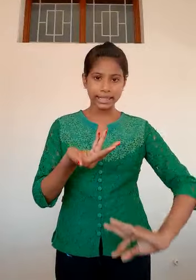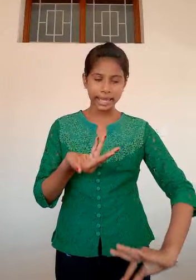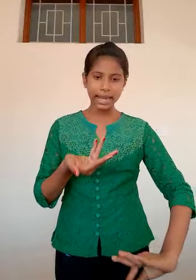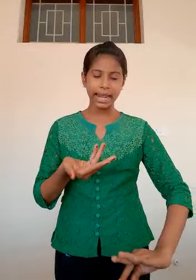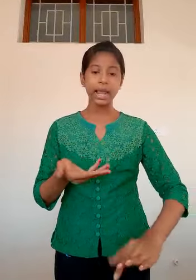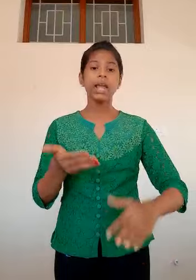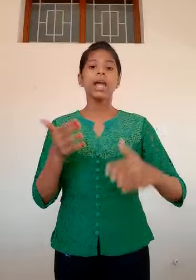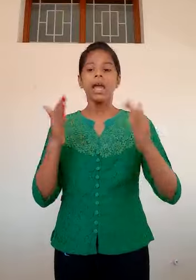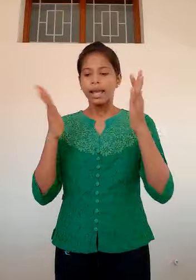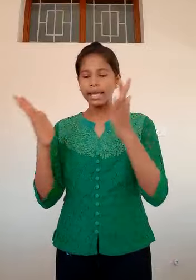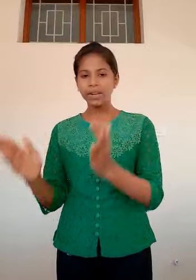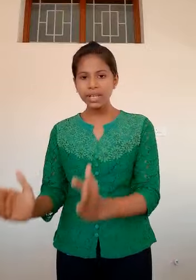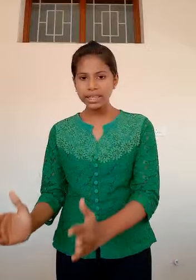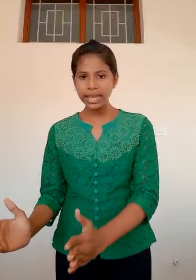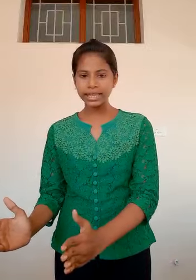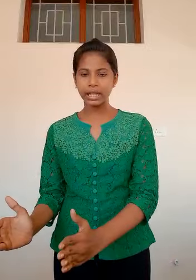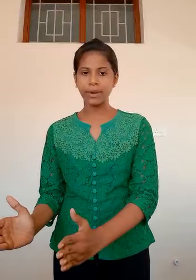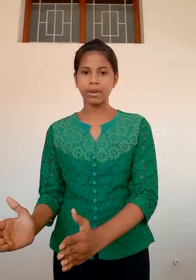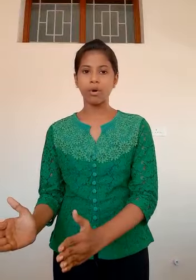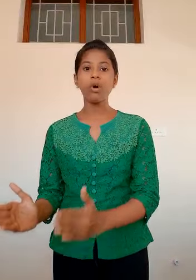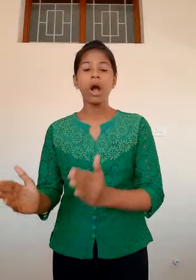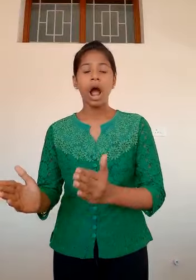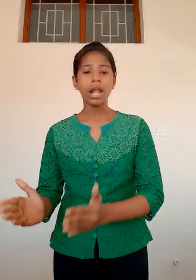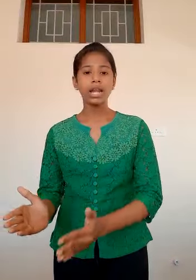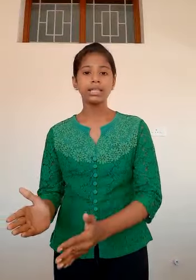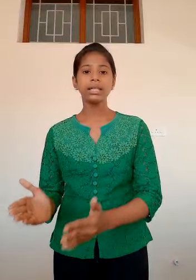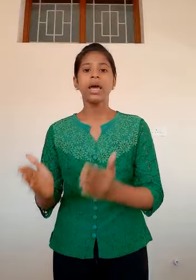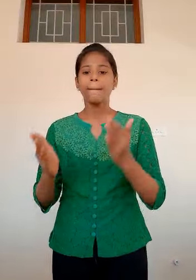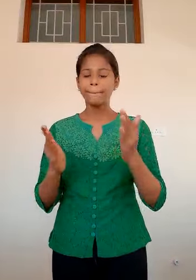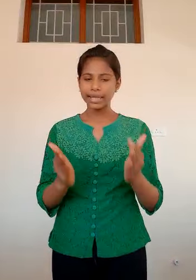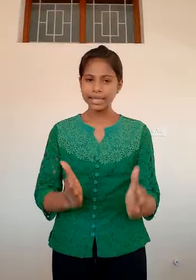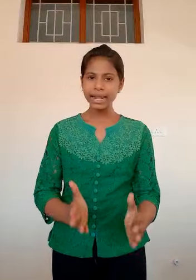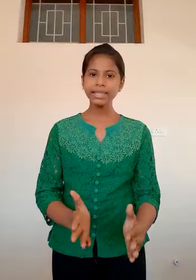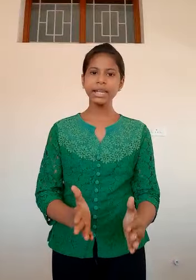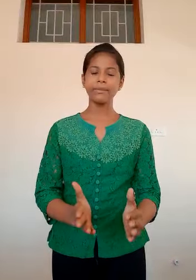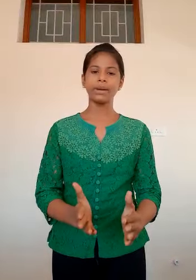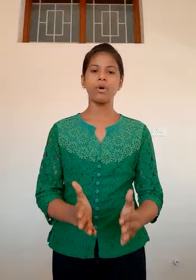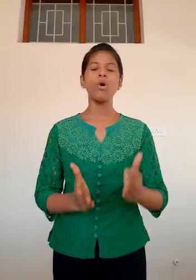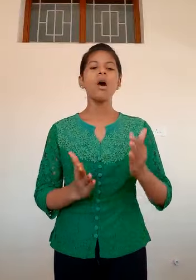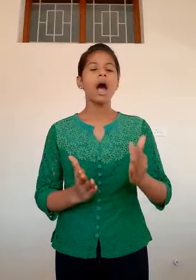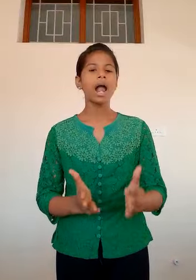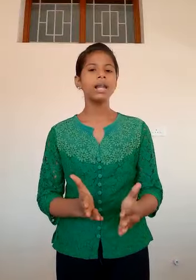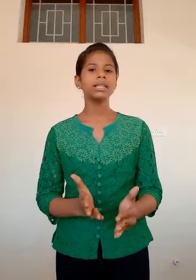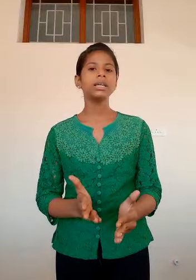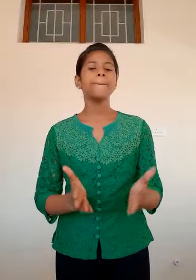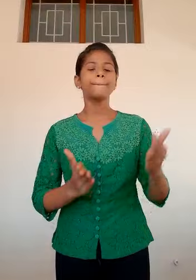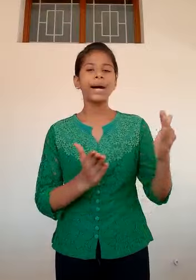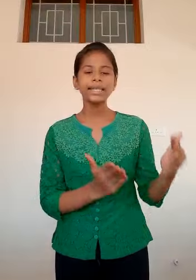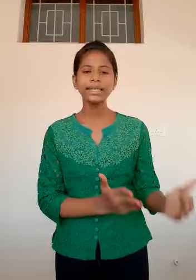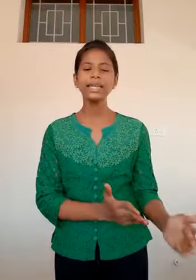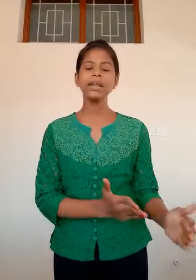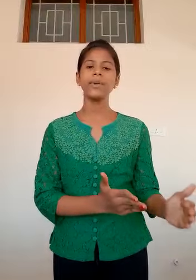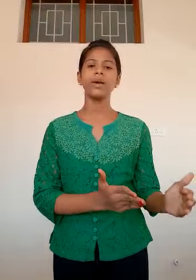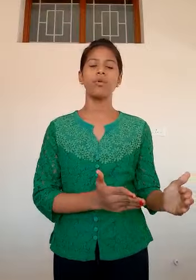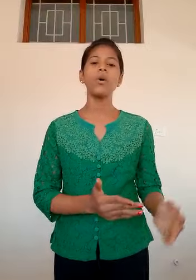கீலே 25 நிமிடமோ அல்லது 15 நிமிடமோ அல்லது 10 நிமிடமோ